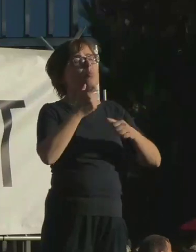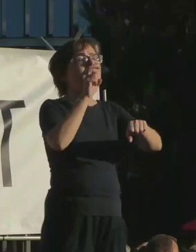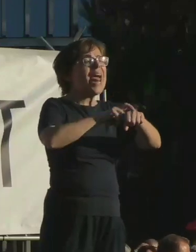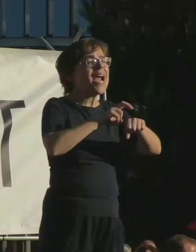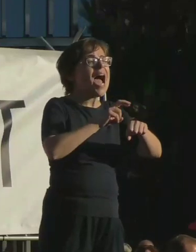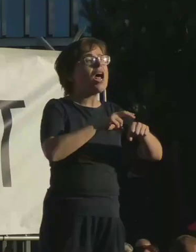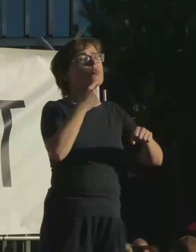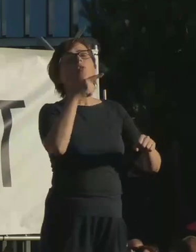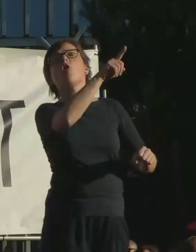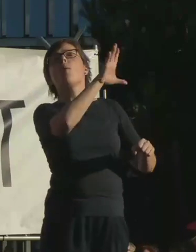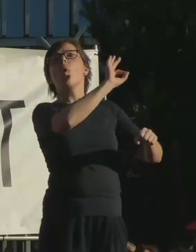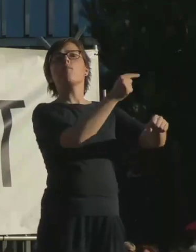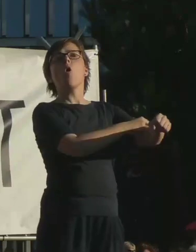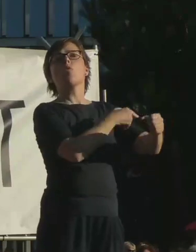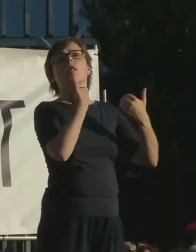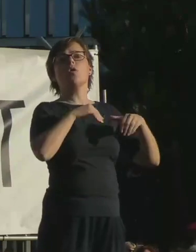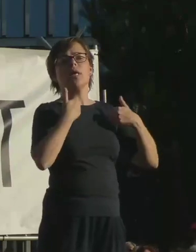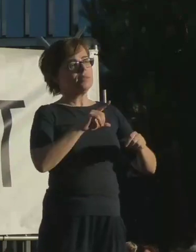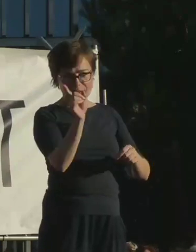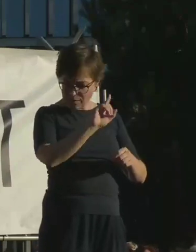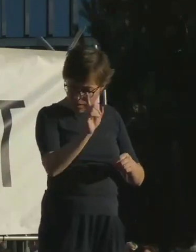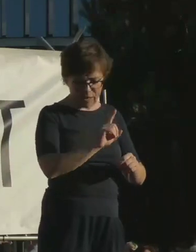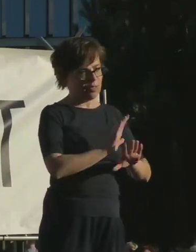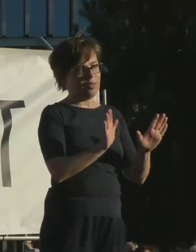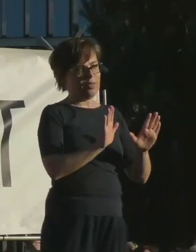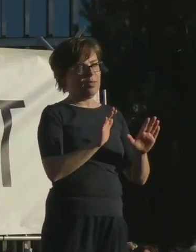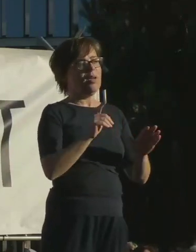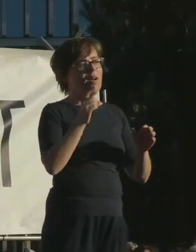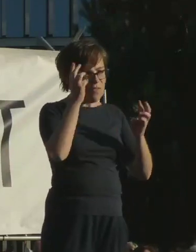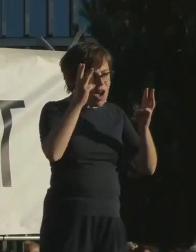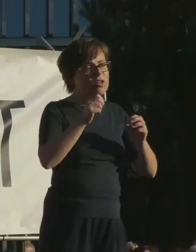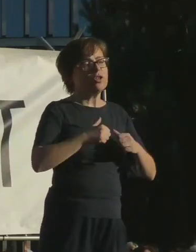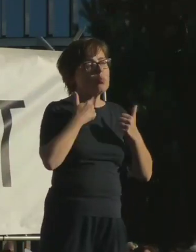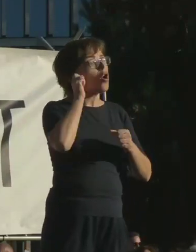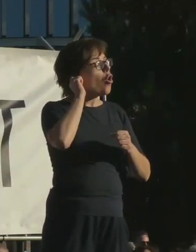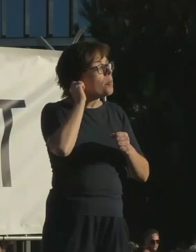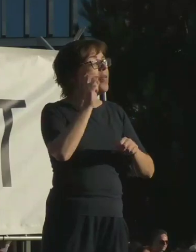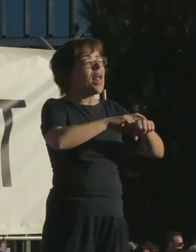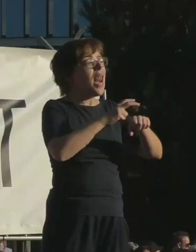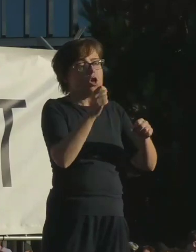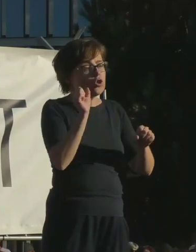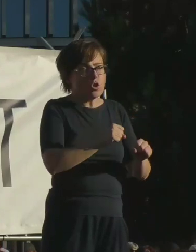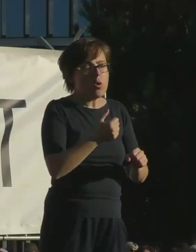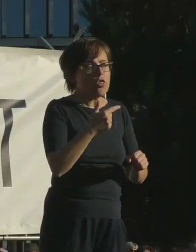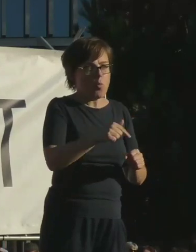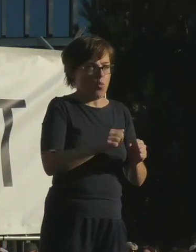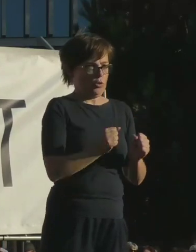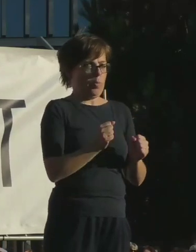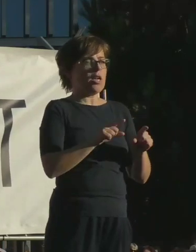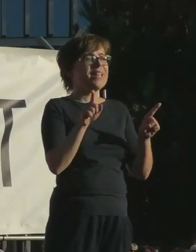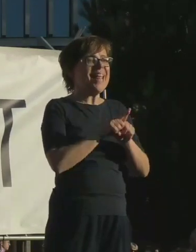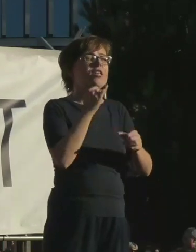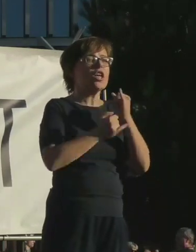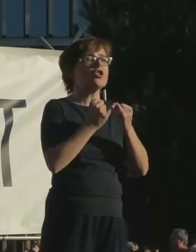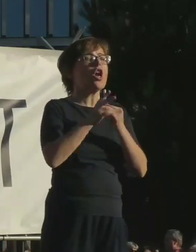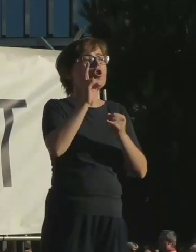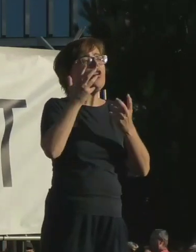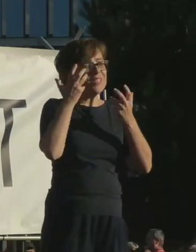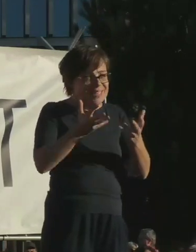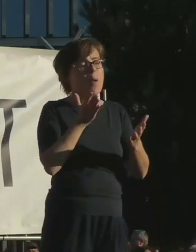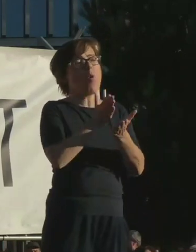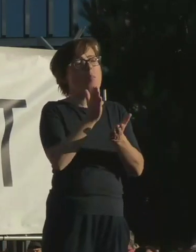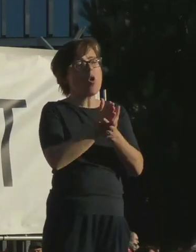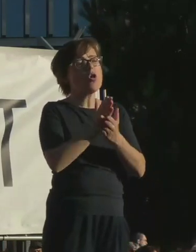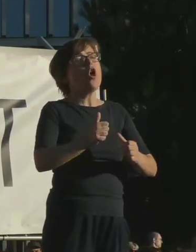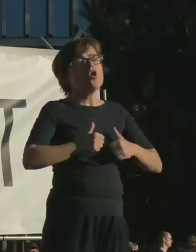prokuraturą. Konieczna, by kobiety nie bały się lekarzy. Konieczna, by nie było kar za chcianą pomoc. To wartości